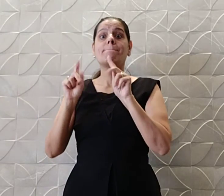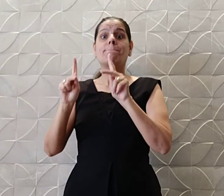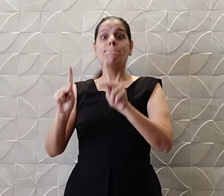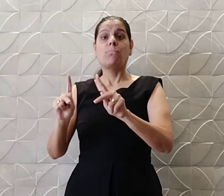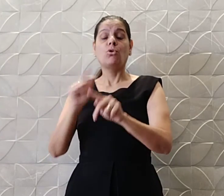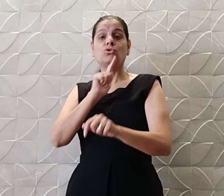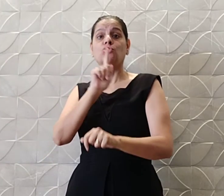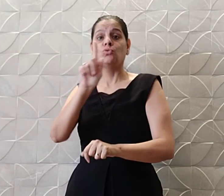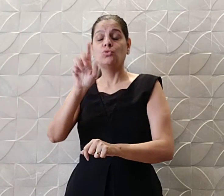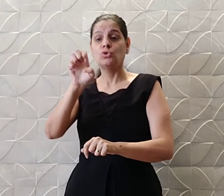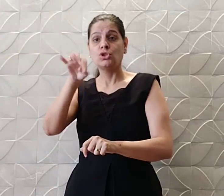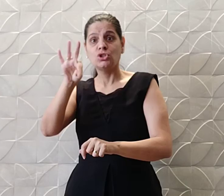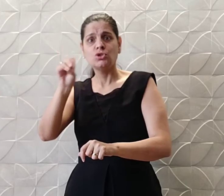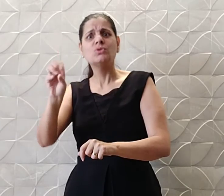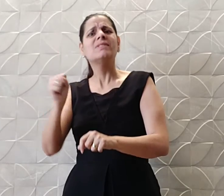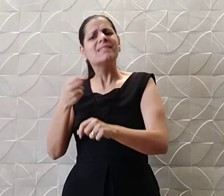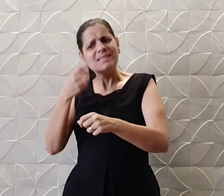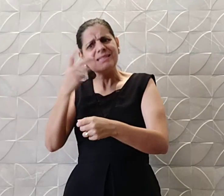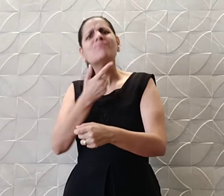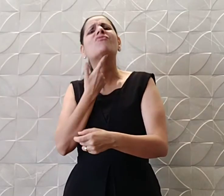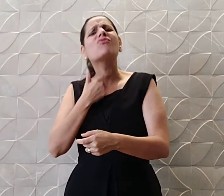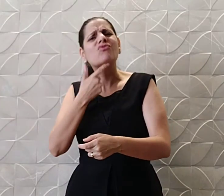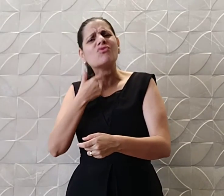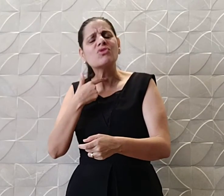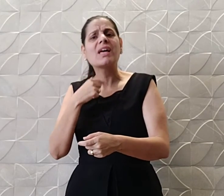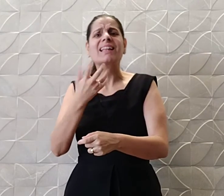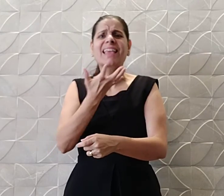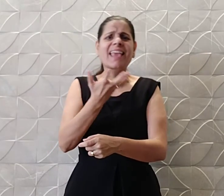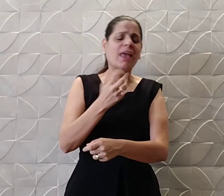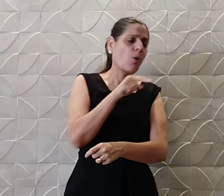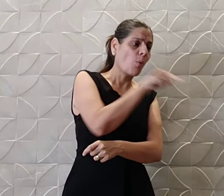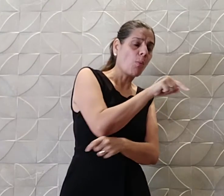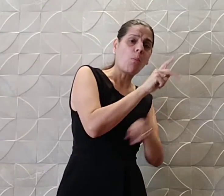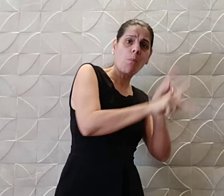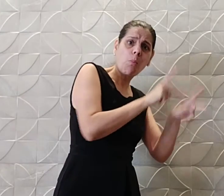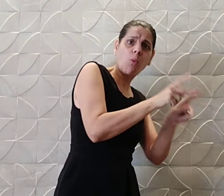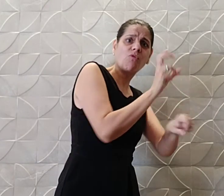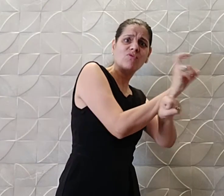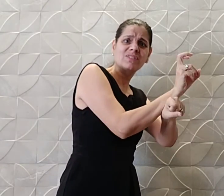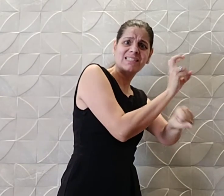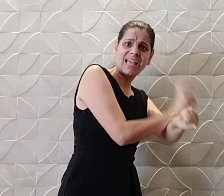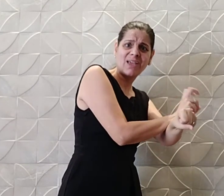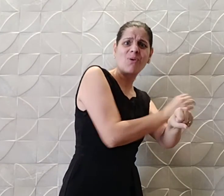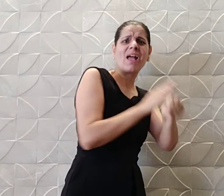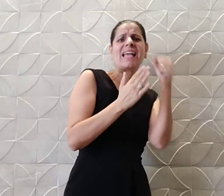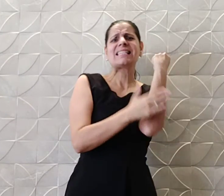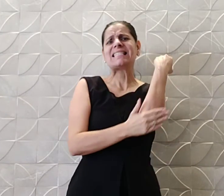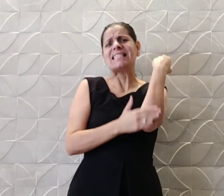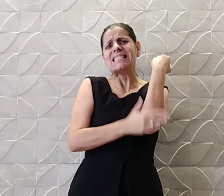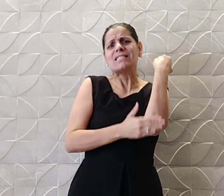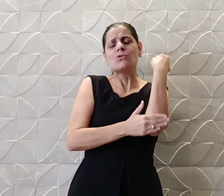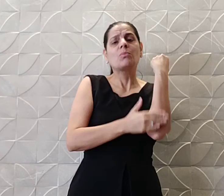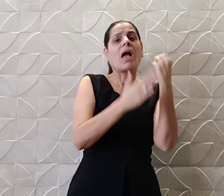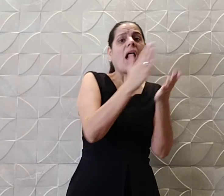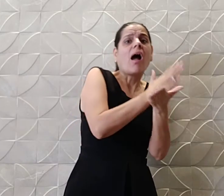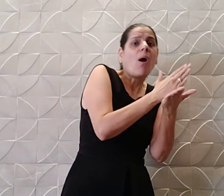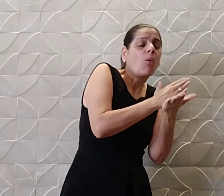Porque desejo que, de algum modo, o povo de Israel sinta ciúme e assim eu possa levar alguns deles à salvação.